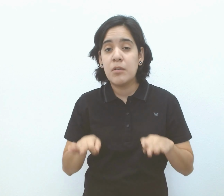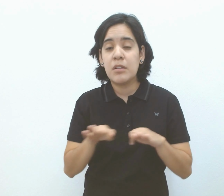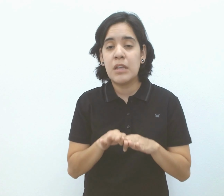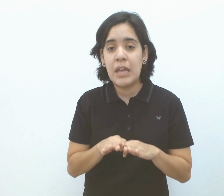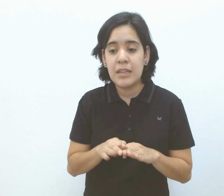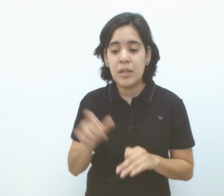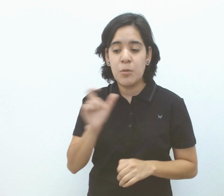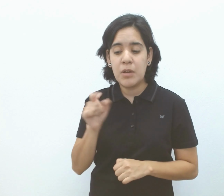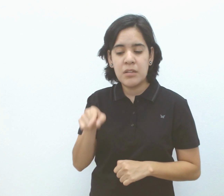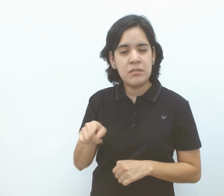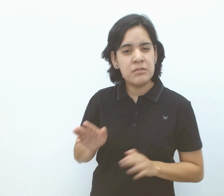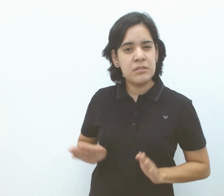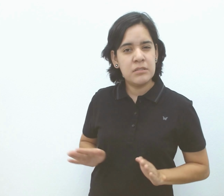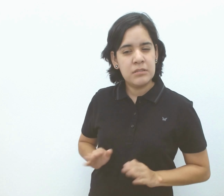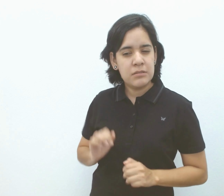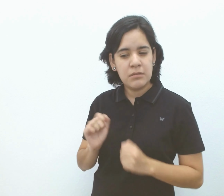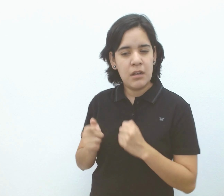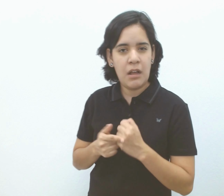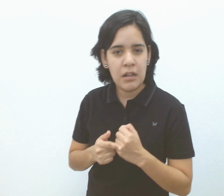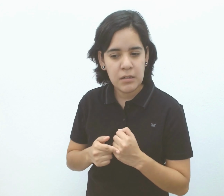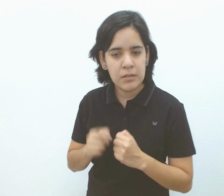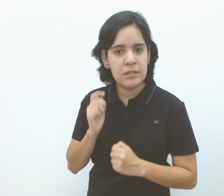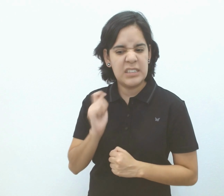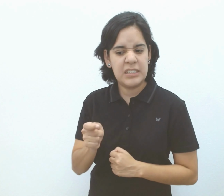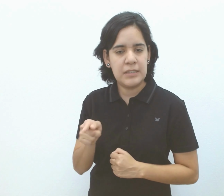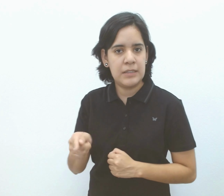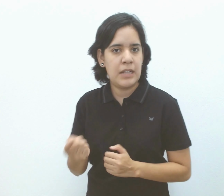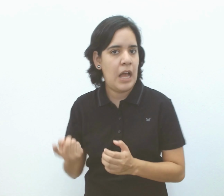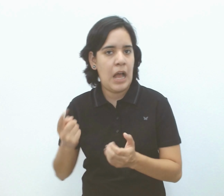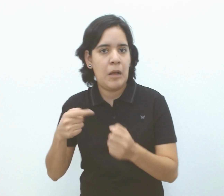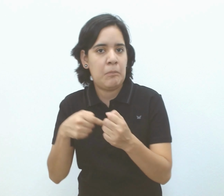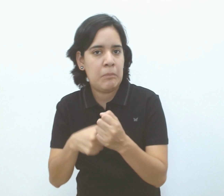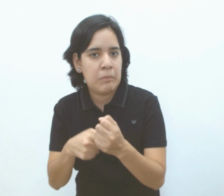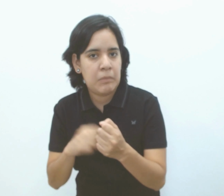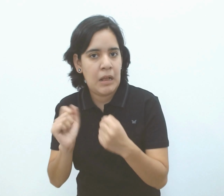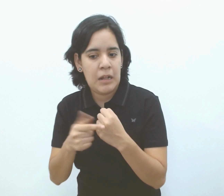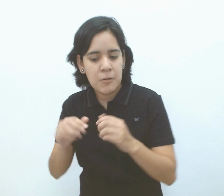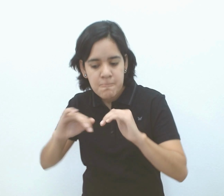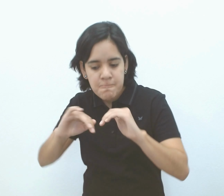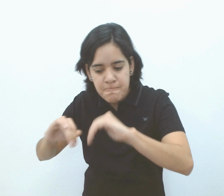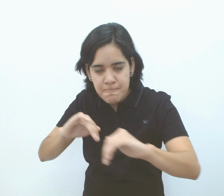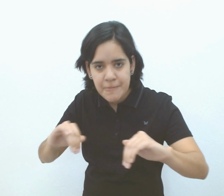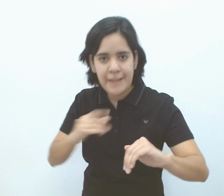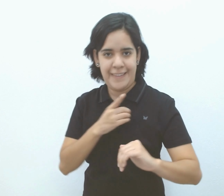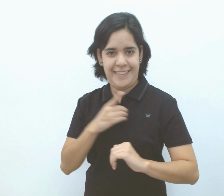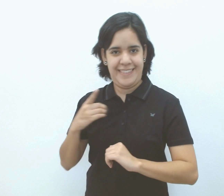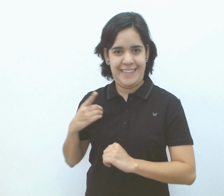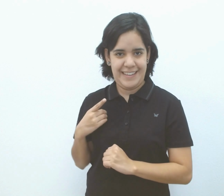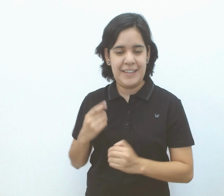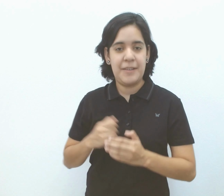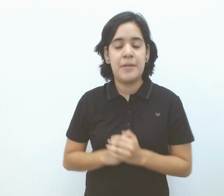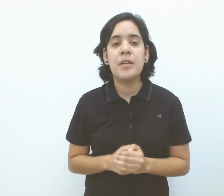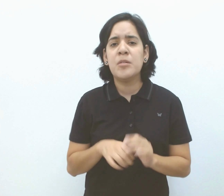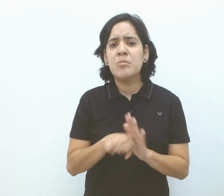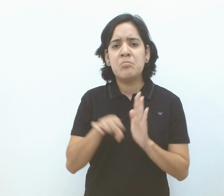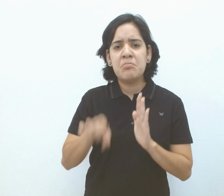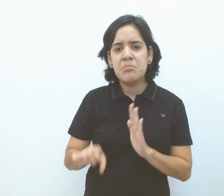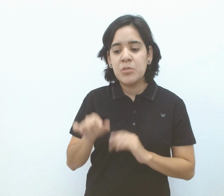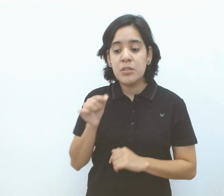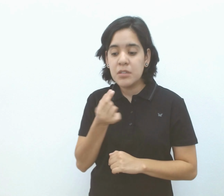algo detrás de cada comportamiento inadecuado. Y en este caso, creo que tiene que ver con un proceso de desarrollo. En la primera infancia, algo que es súper